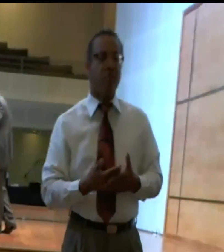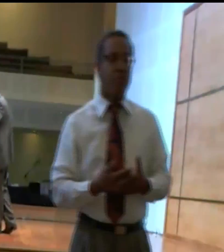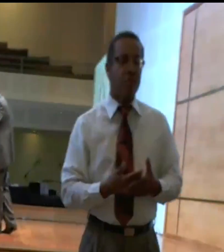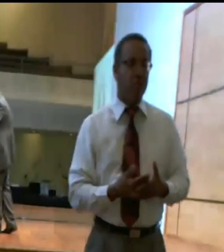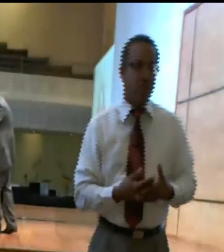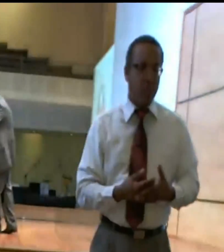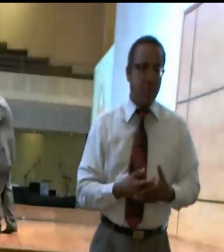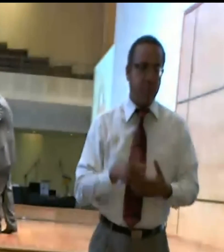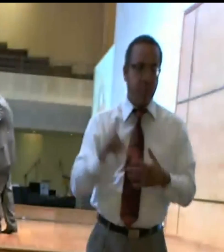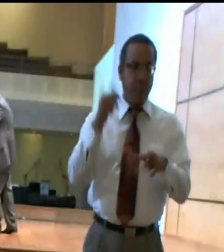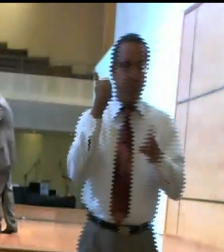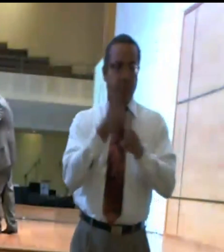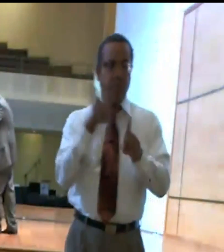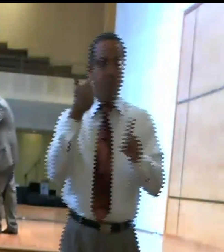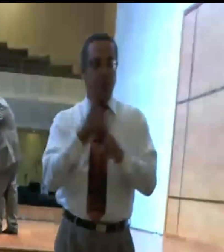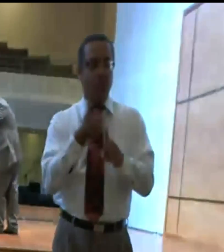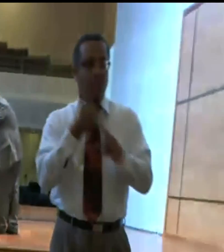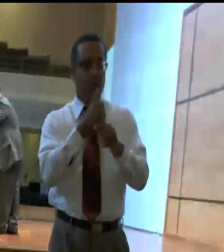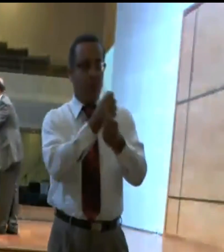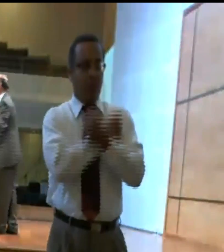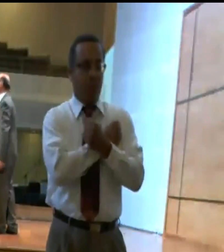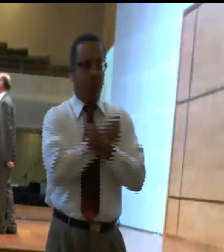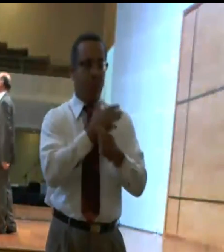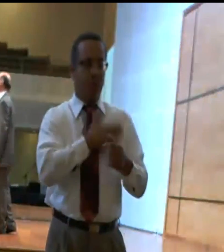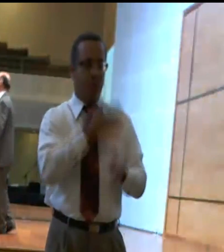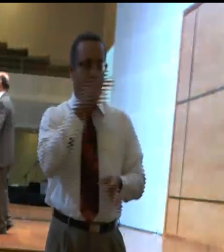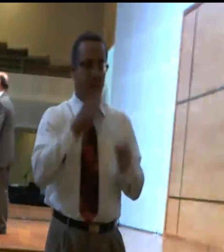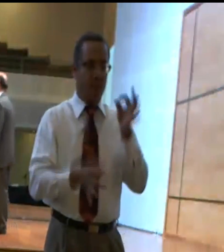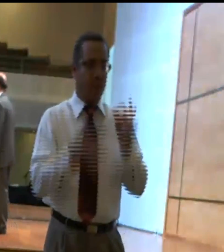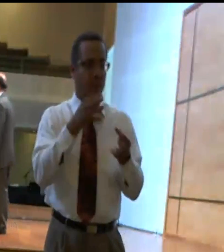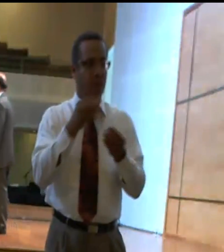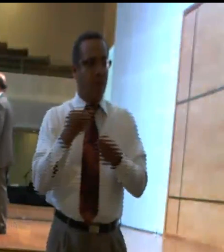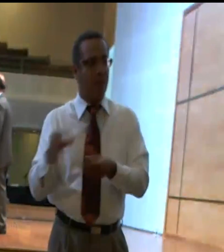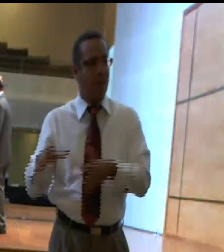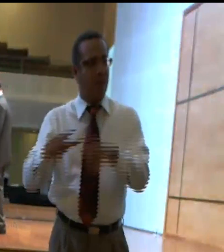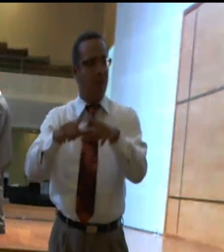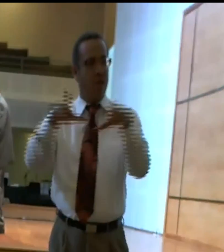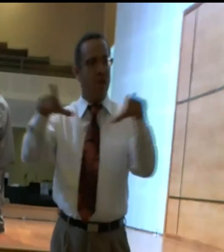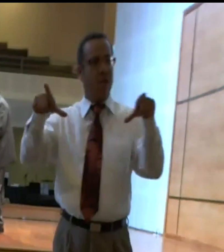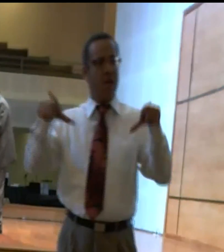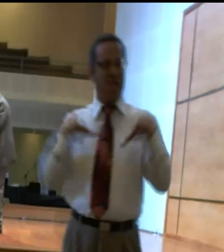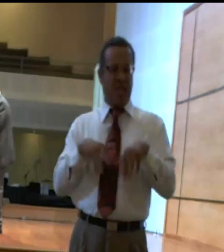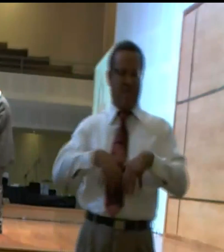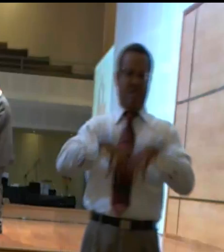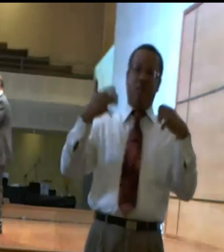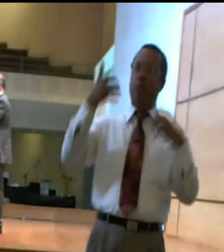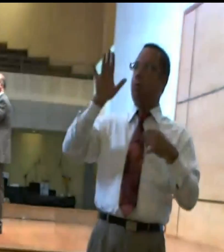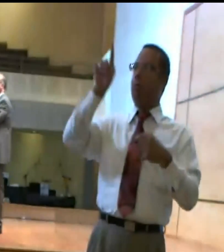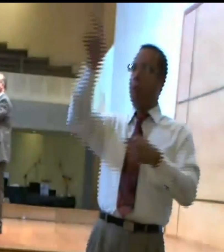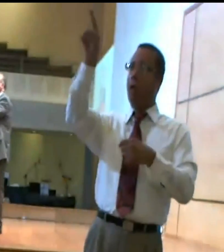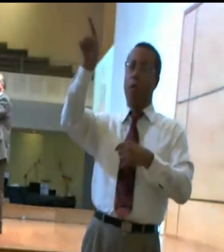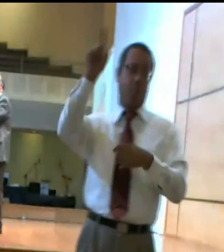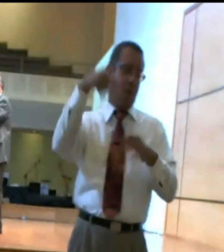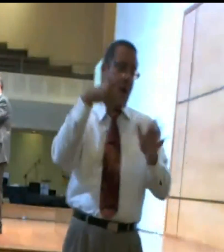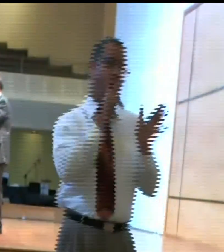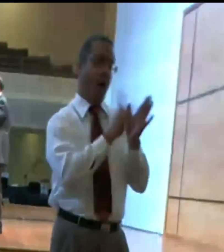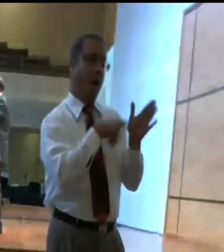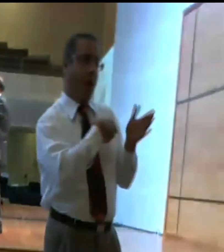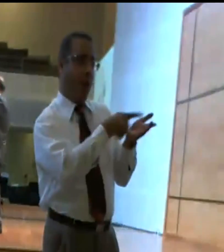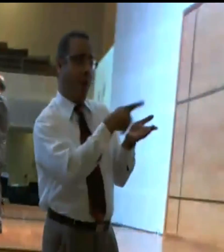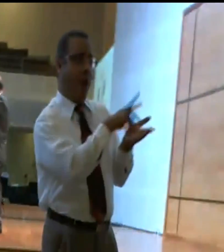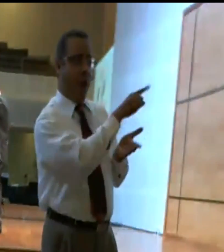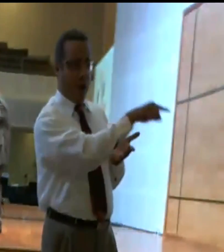venguéis vosotros mismos, amados míos, sino dejad lugar a la ira de Dios, porque escrito está: mía